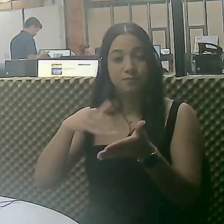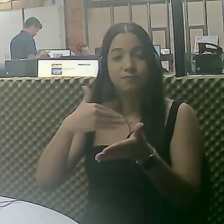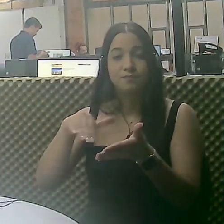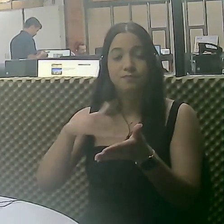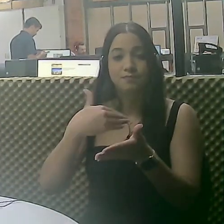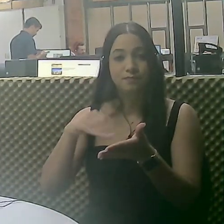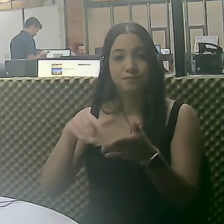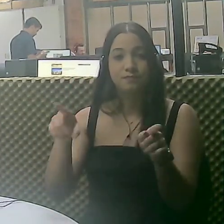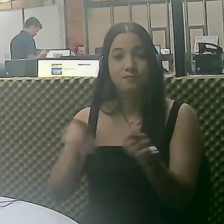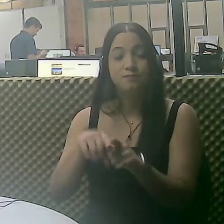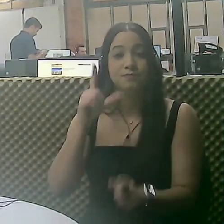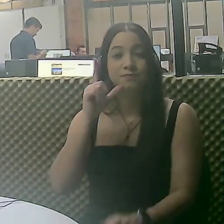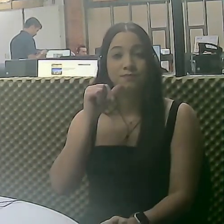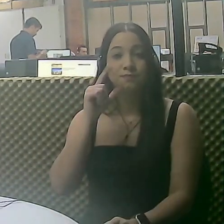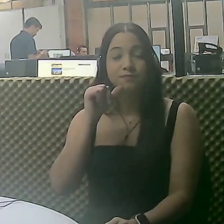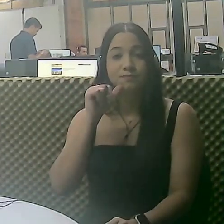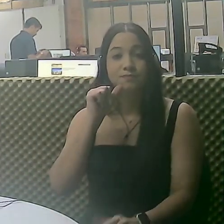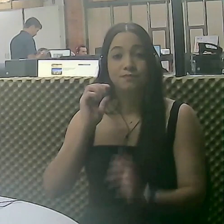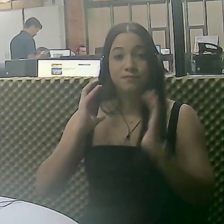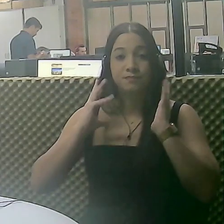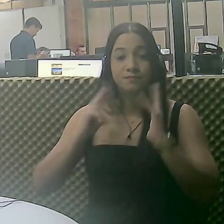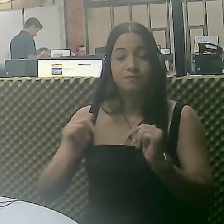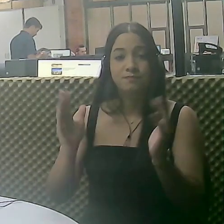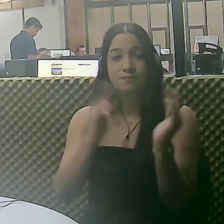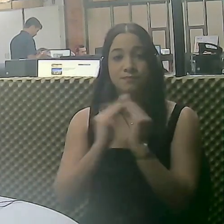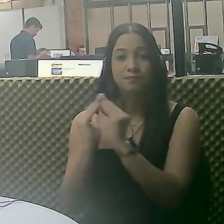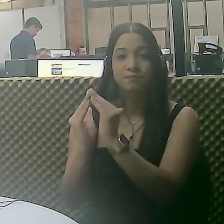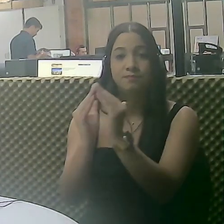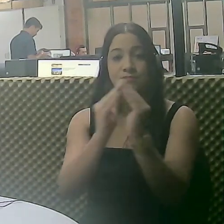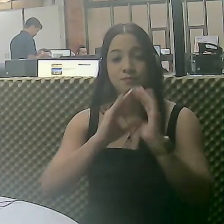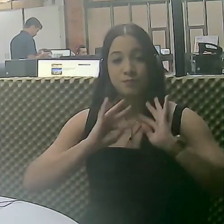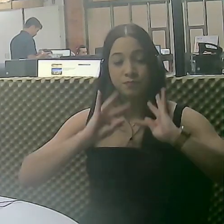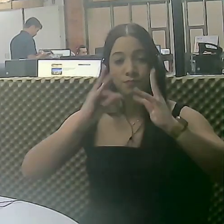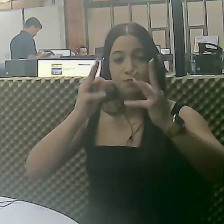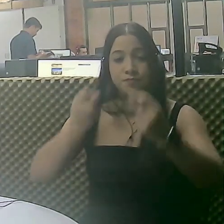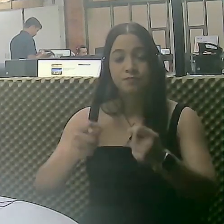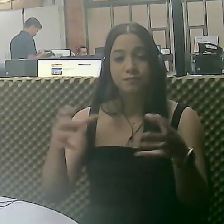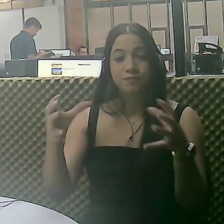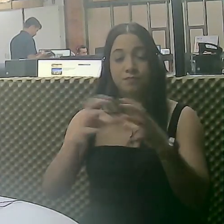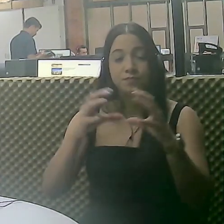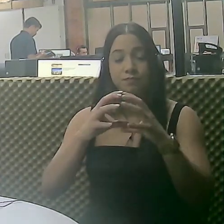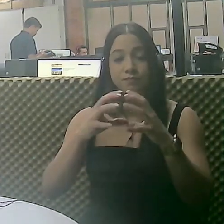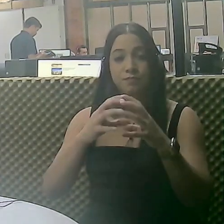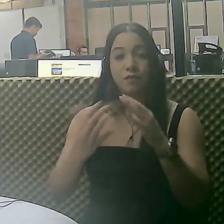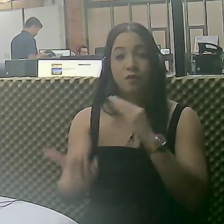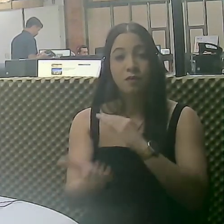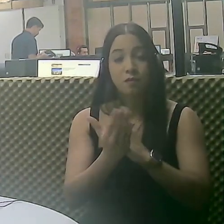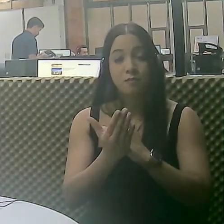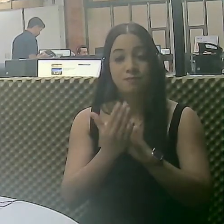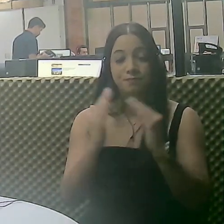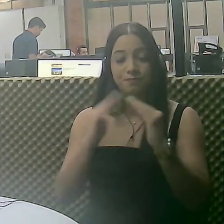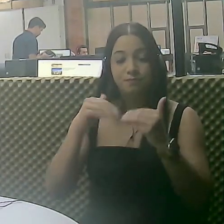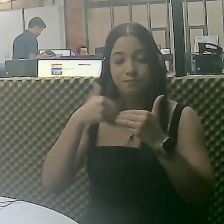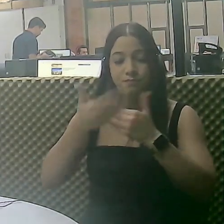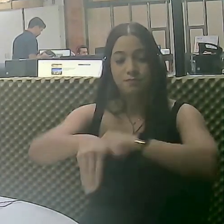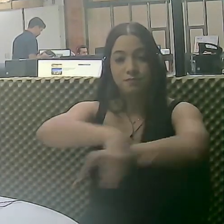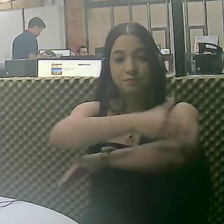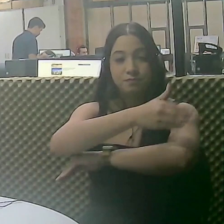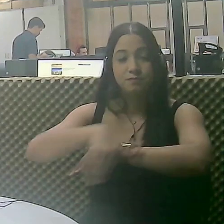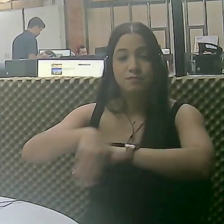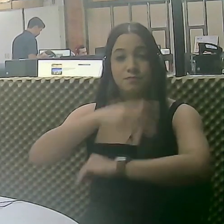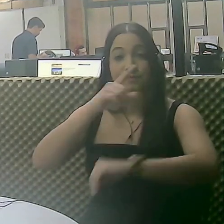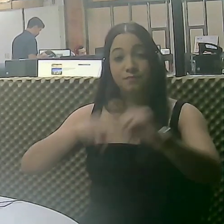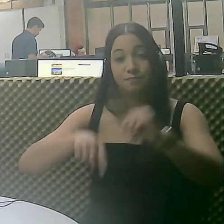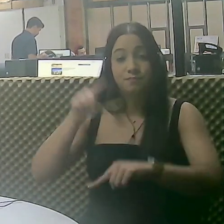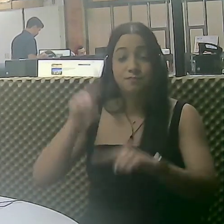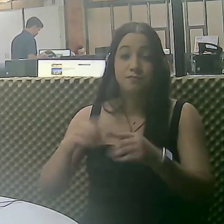prefeitura e o DEMAI, façamos a limpeza do bairro, a limpeza como um todo. E a comunidade ajuda colocando para fora aqueles resíduos, aqueles